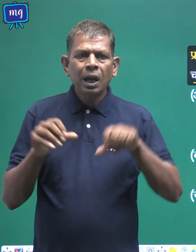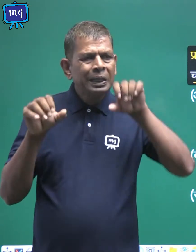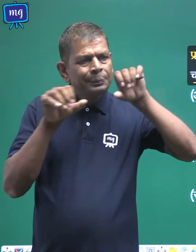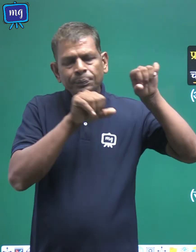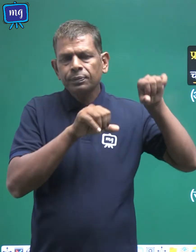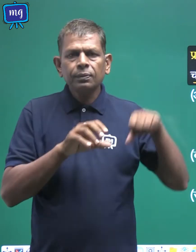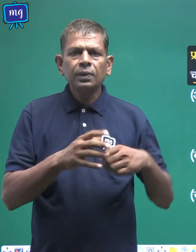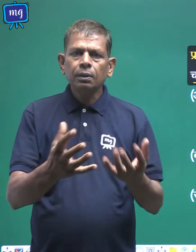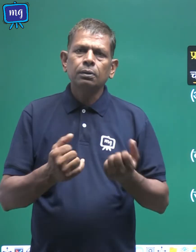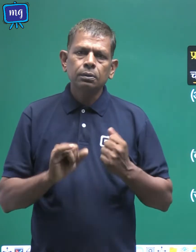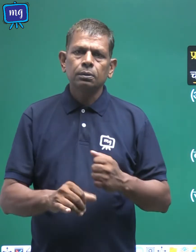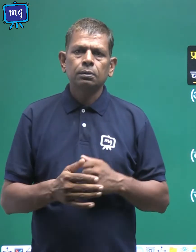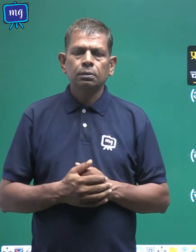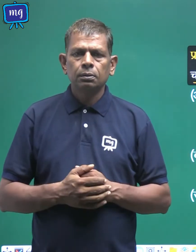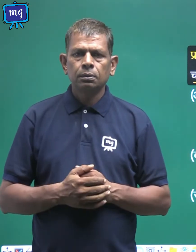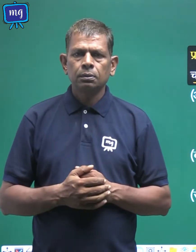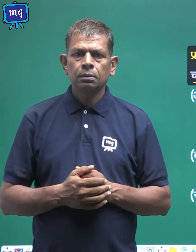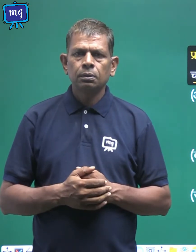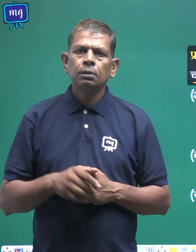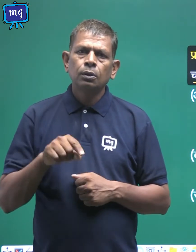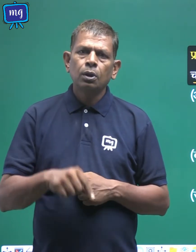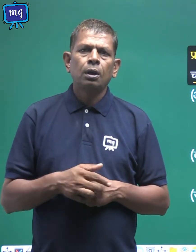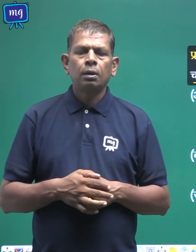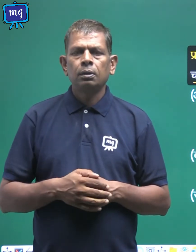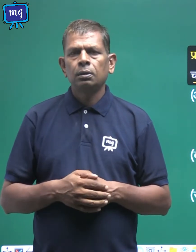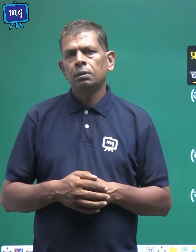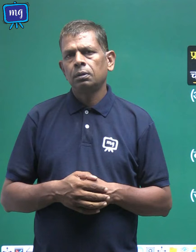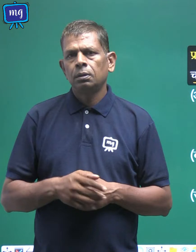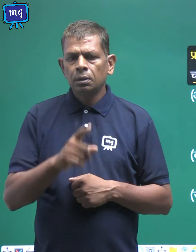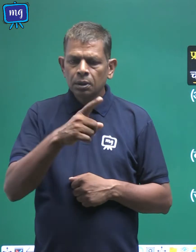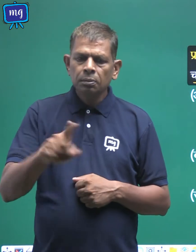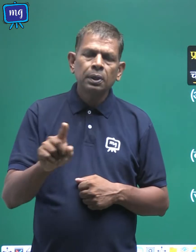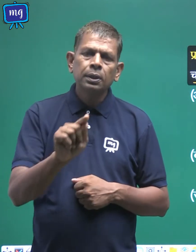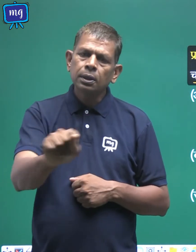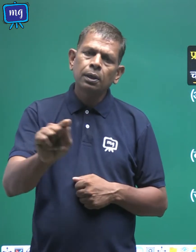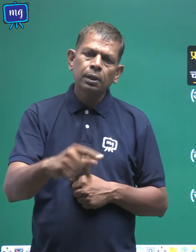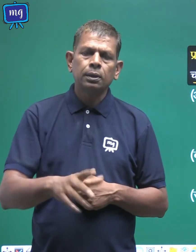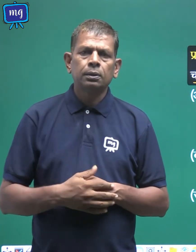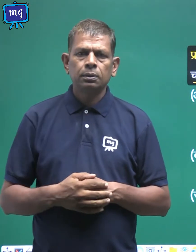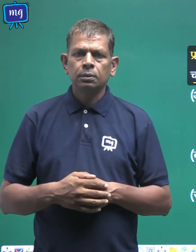गन्ने से प्राप्त होती है। तो हम सत्य पर निशान लगाएंगे।